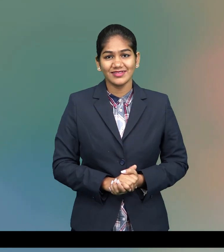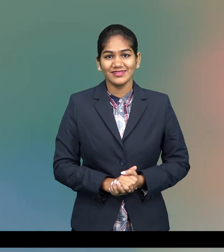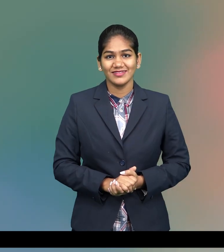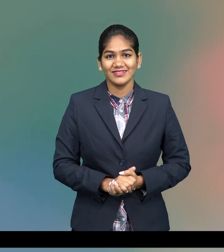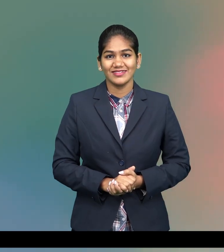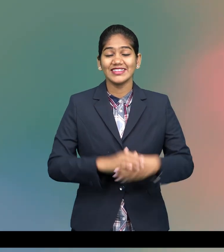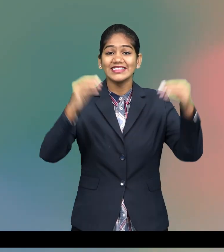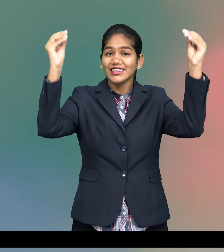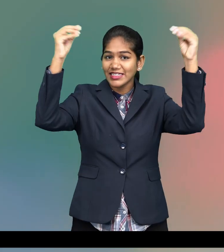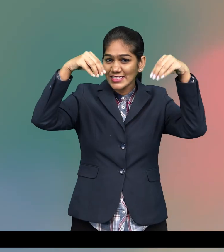ಮಳೆಯ,